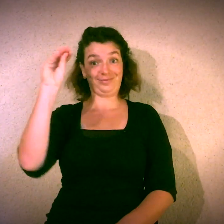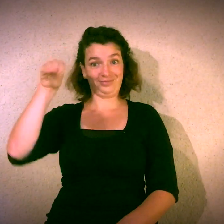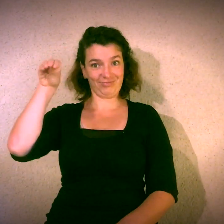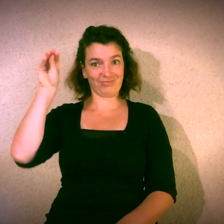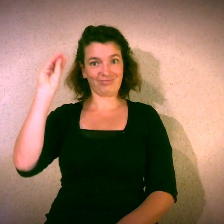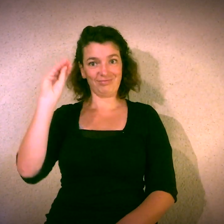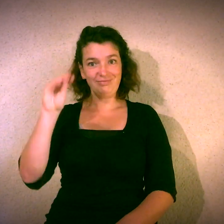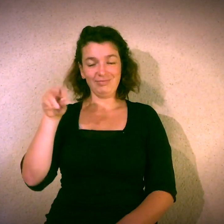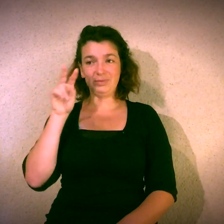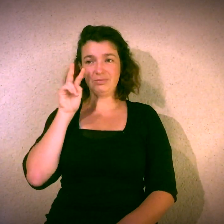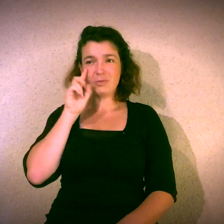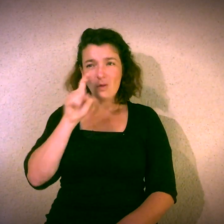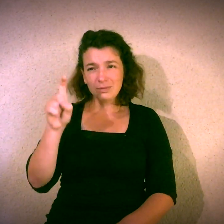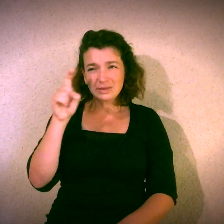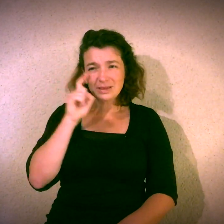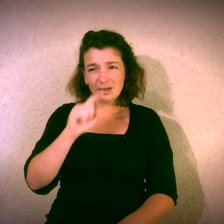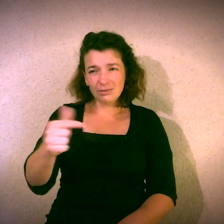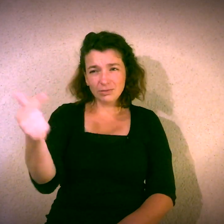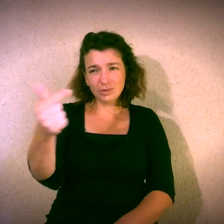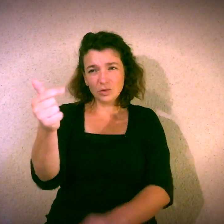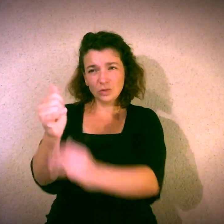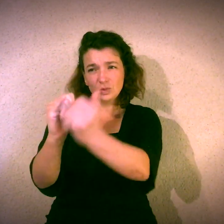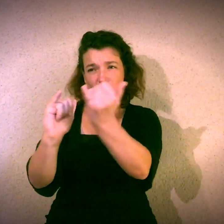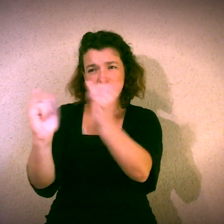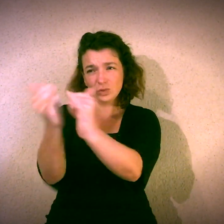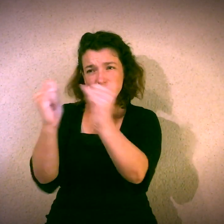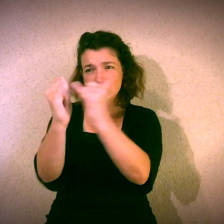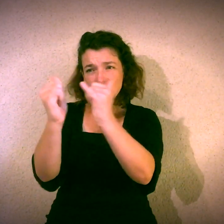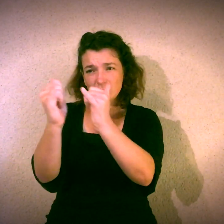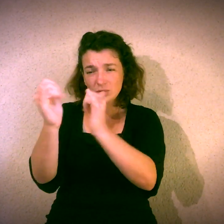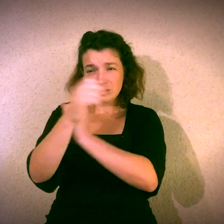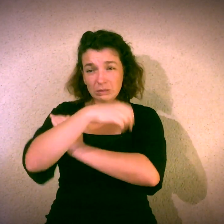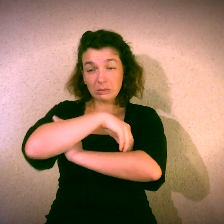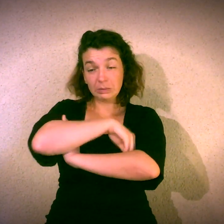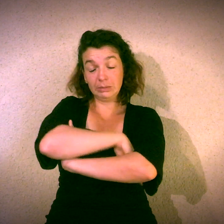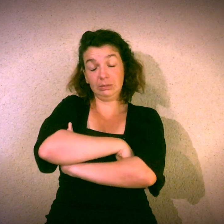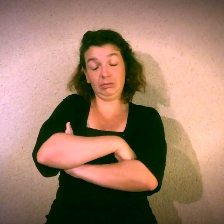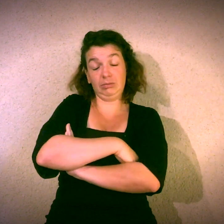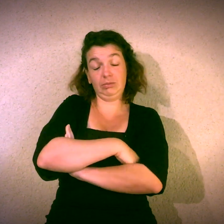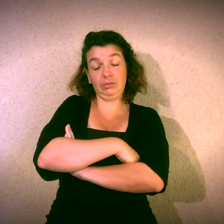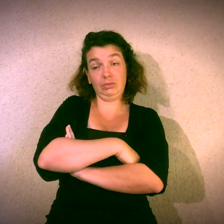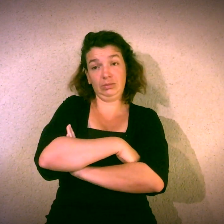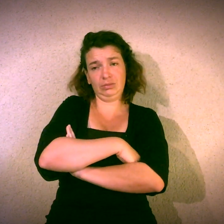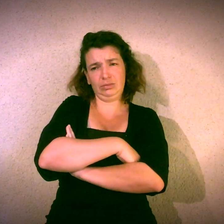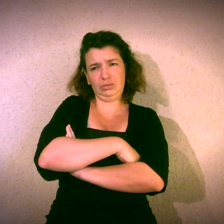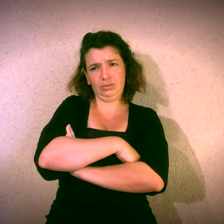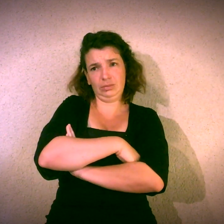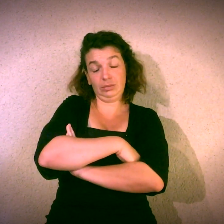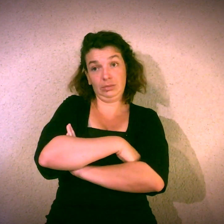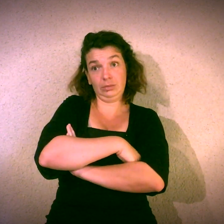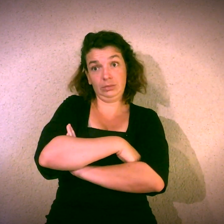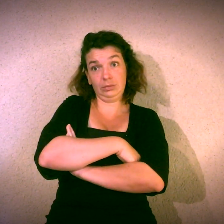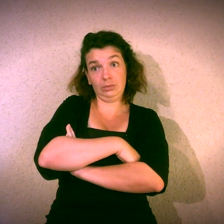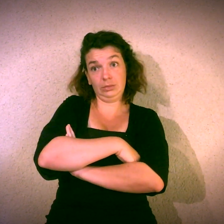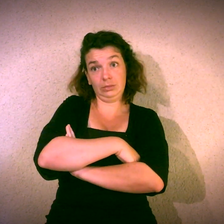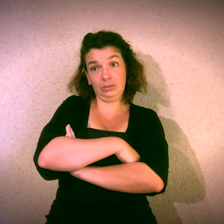Non loin de là un camélidé, il n'est pas rare de rencontrer une telle bête dans le désert, observait avec sévérité